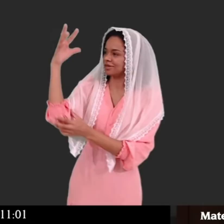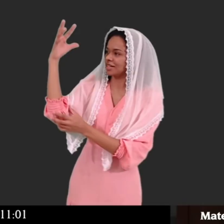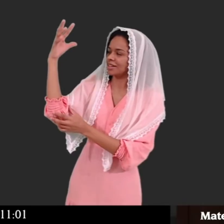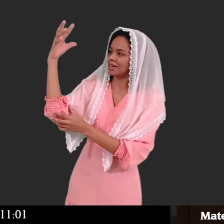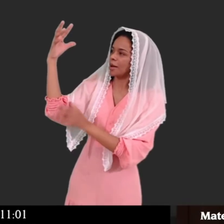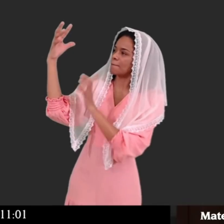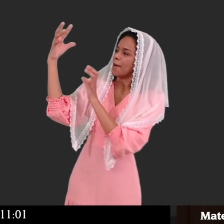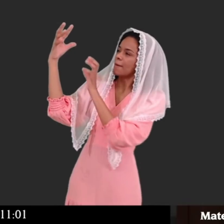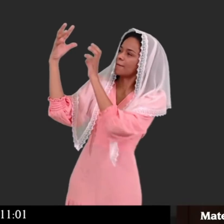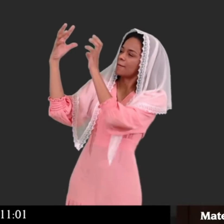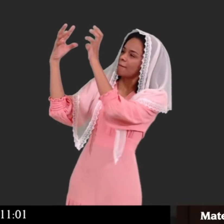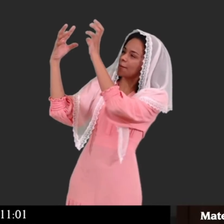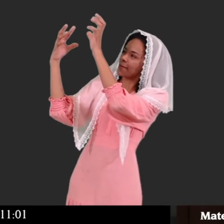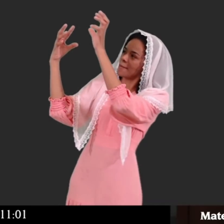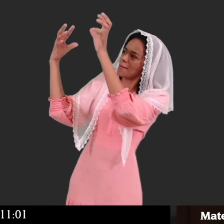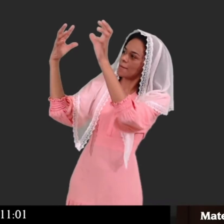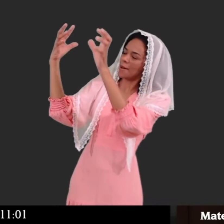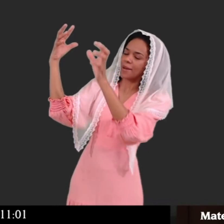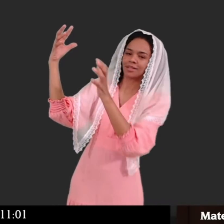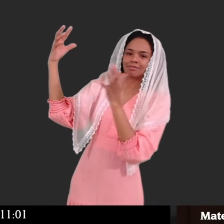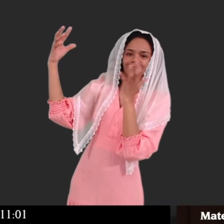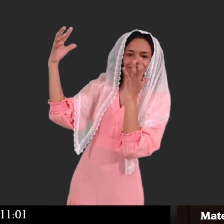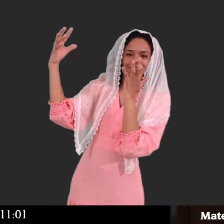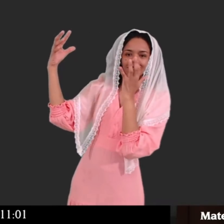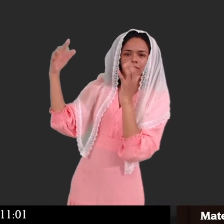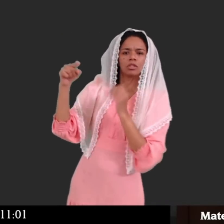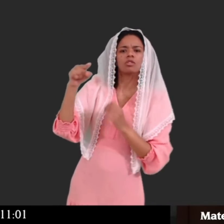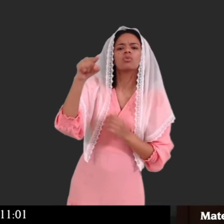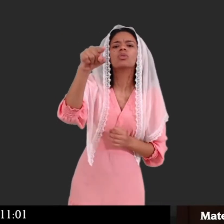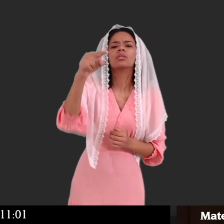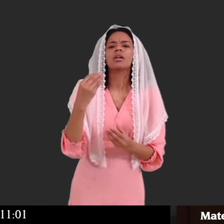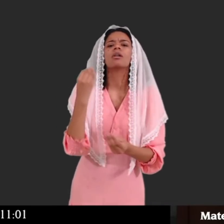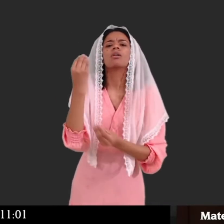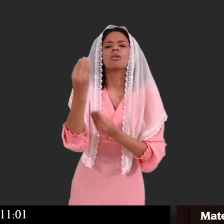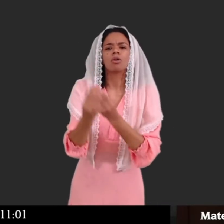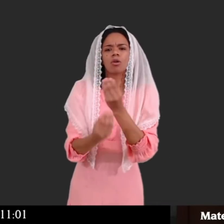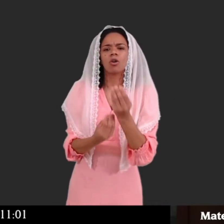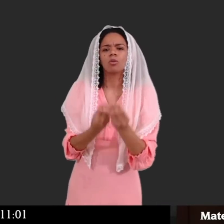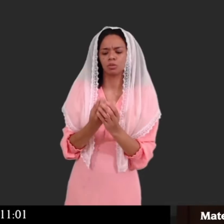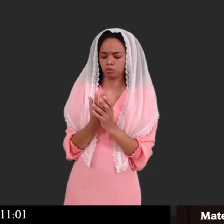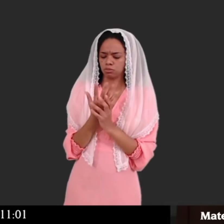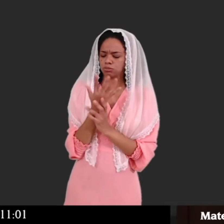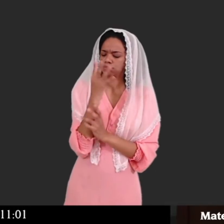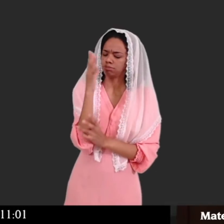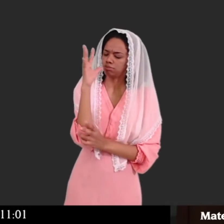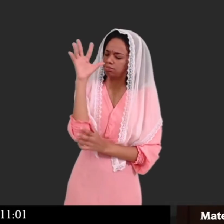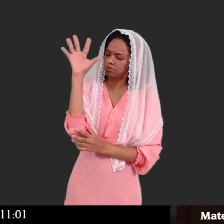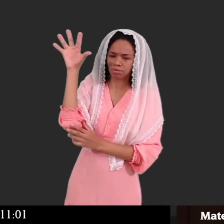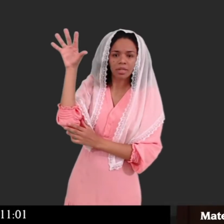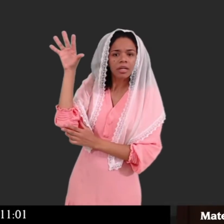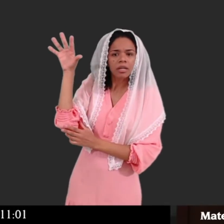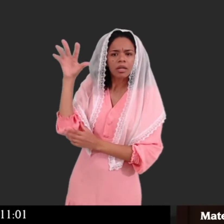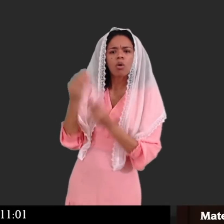ela cresceu. Como que está o galinho seu? Está dando fruto, irmão? Está dando fruto, irmão?